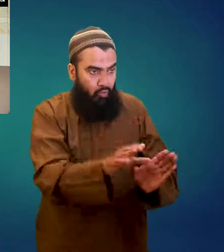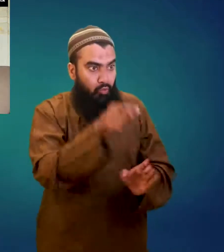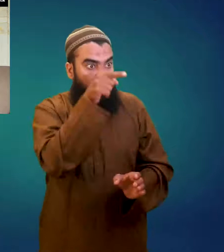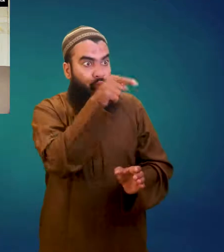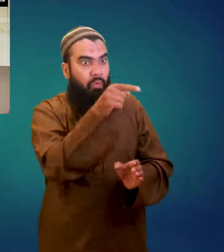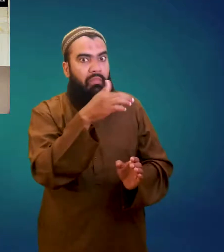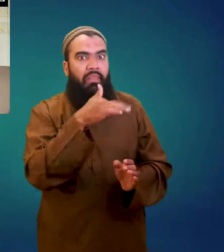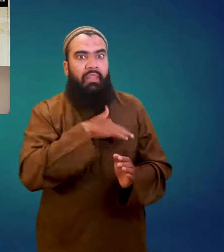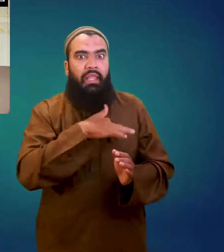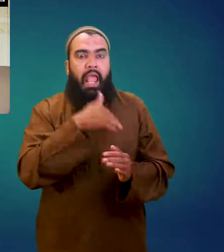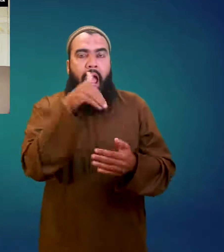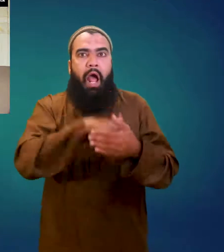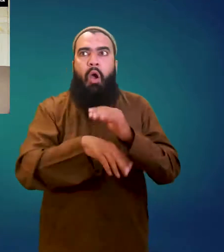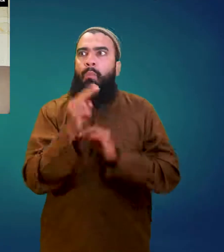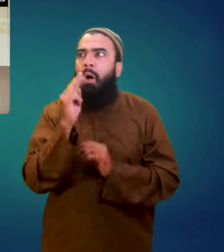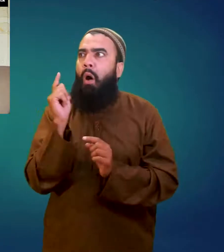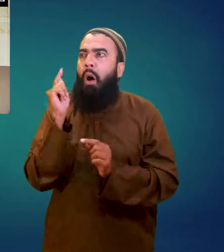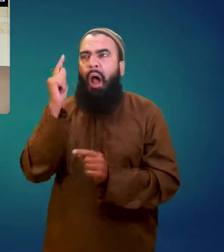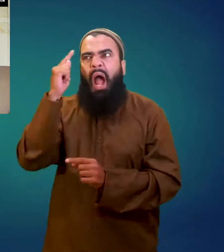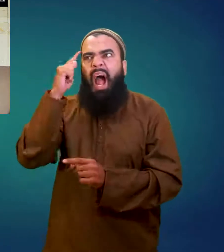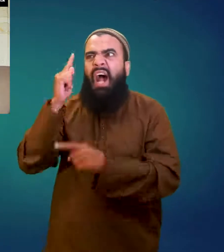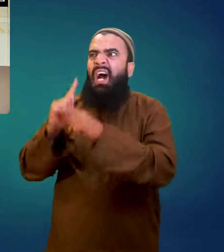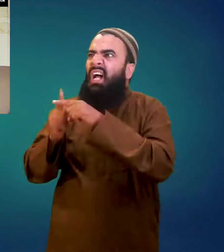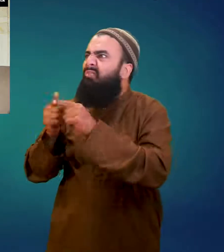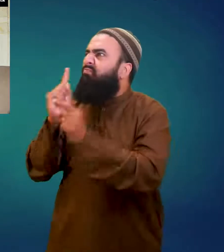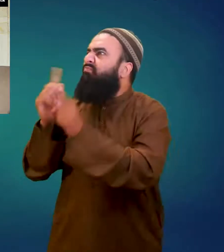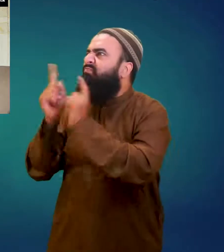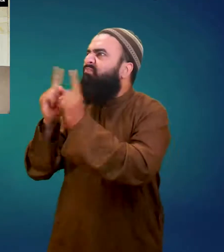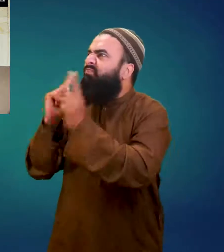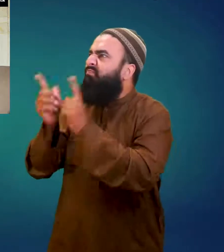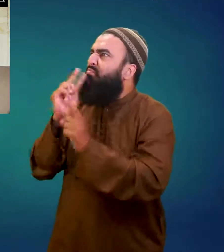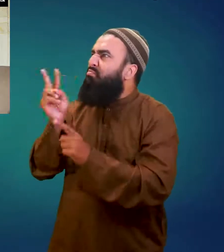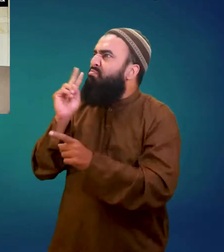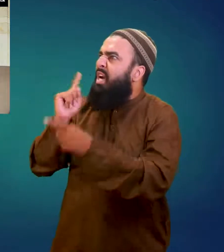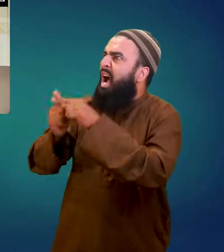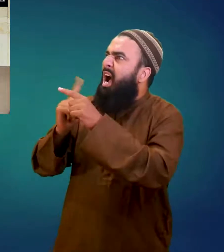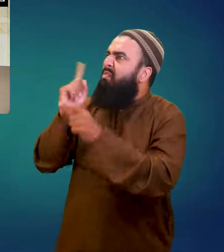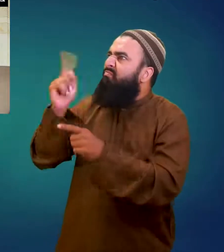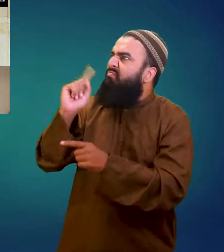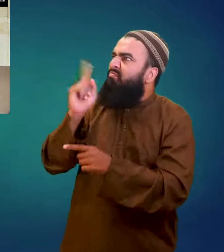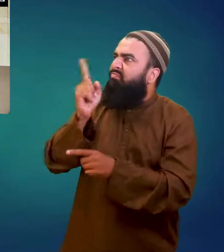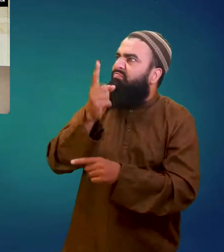زیادہ گمان کرنے سے اپنے آپ کو بچاؤ، اس لیے کہ یہ گناہ ہے۔